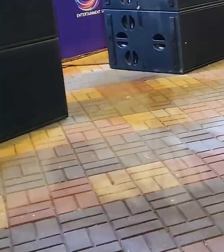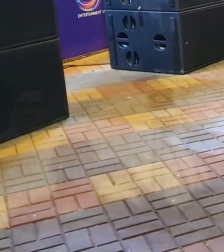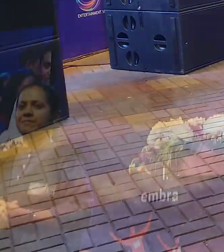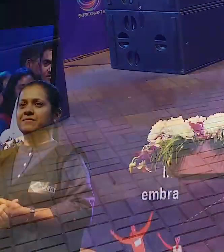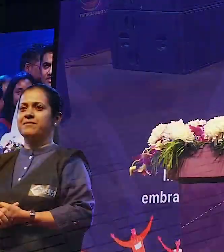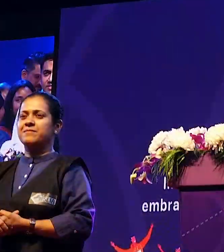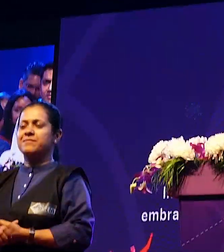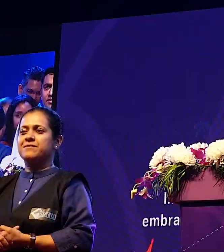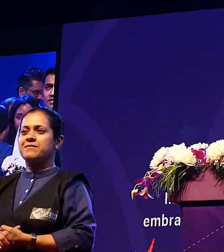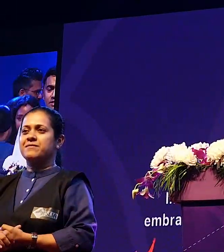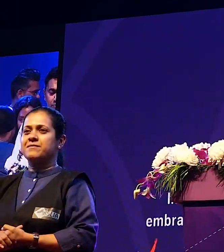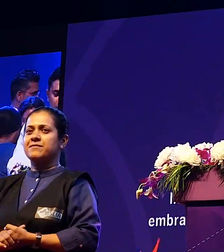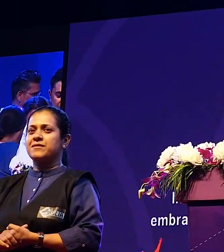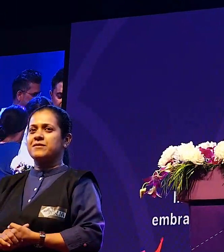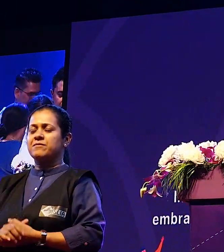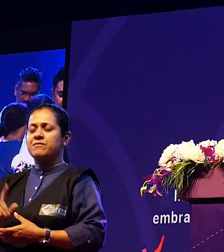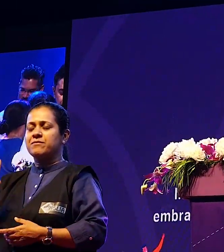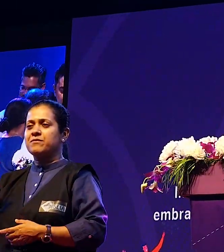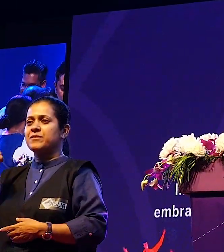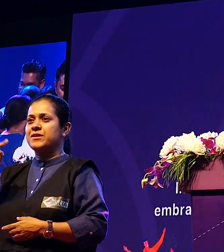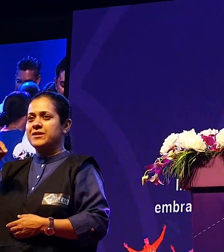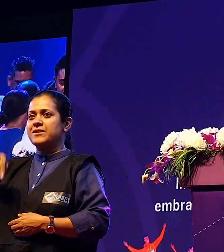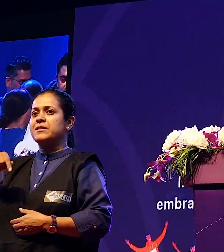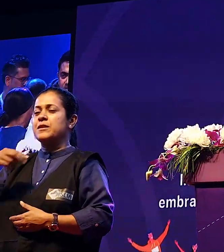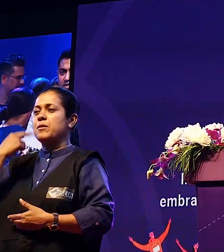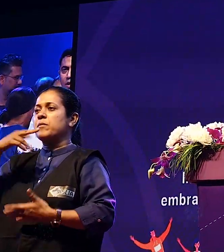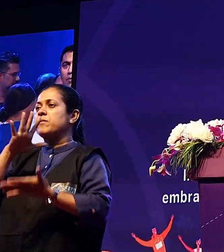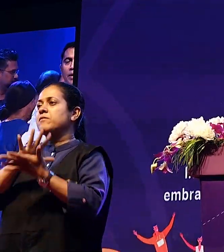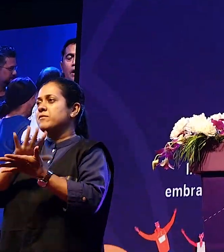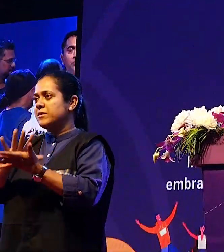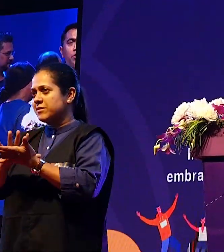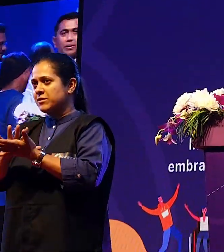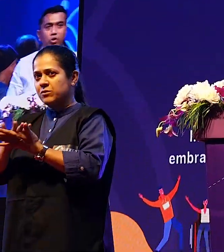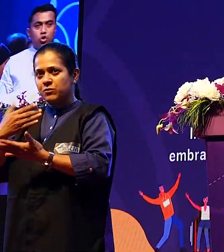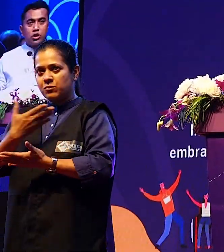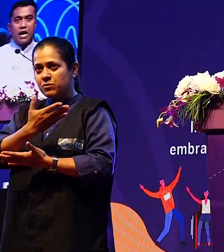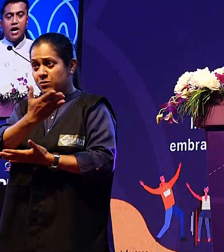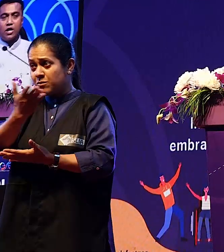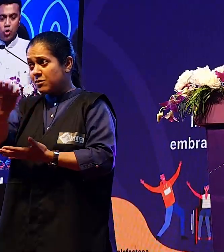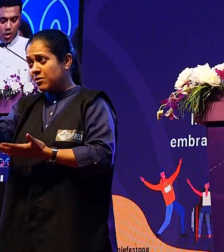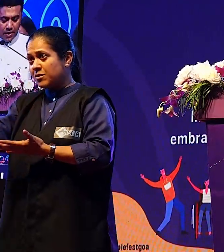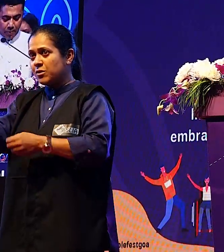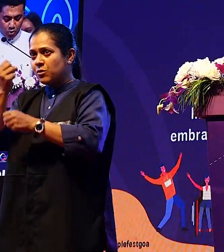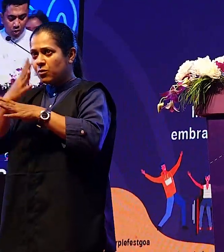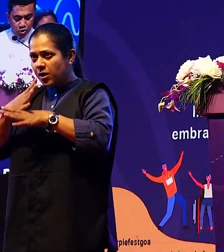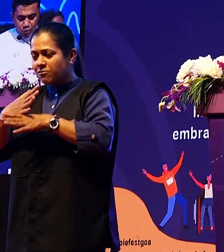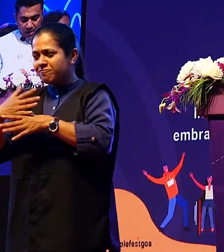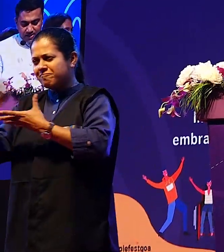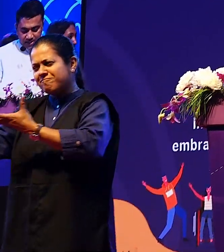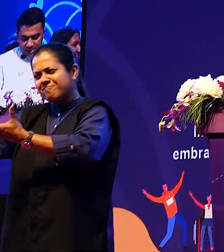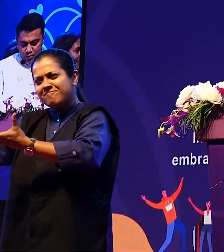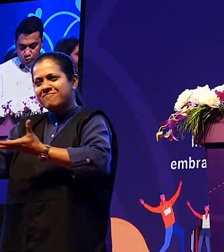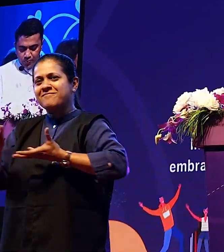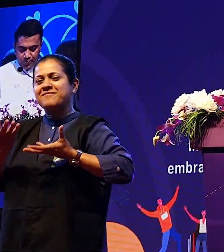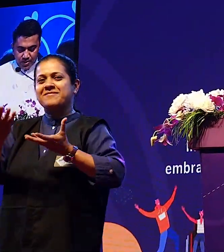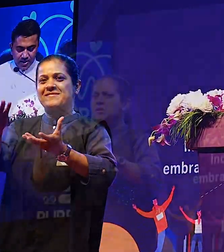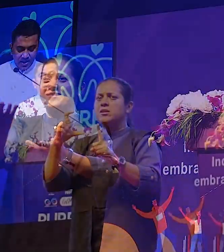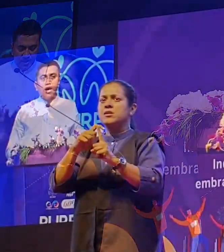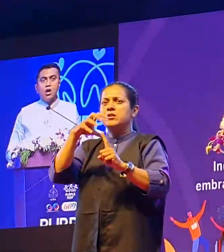Festival. सबसे पहले इस Purple Fest में आप सभी लोगों का गोवा में बहुत-बहुत स्वागत करता